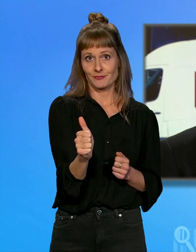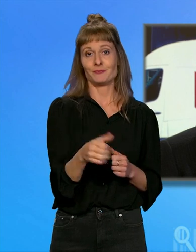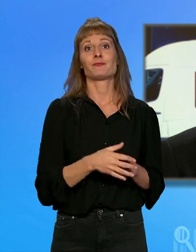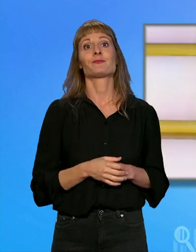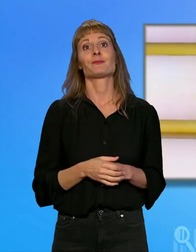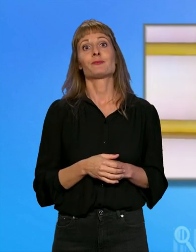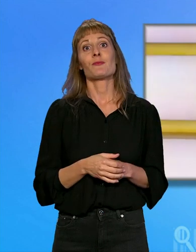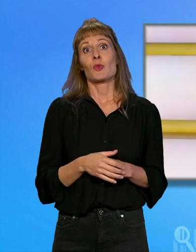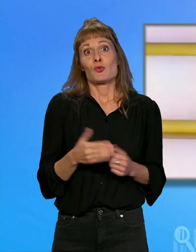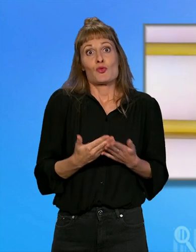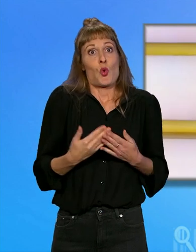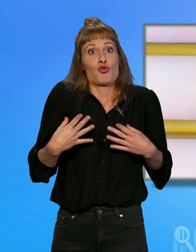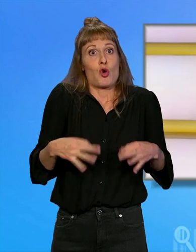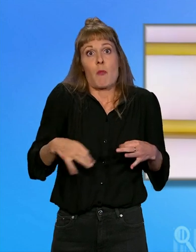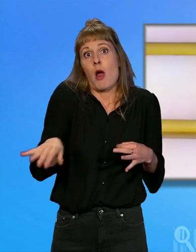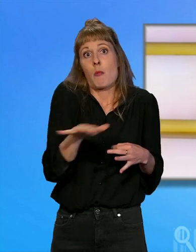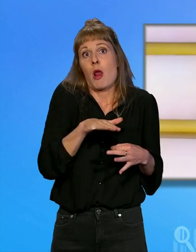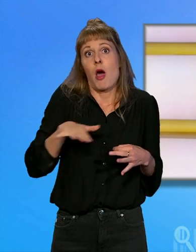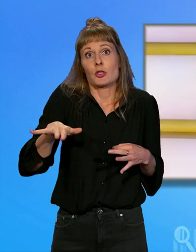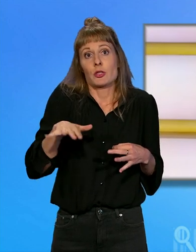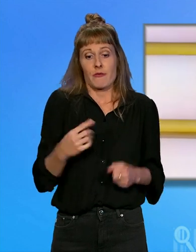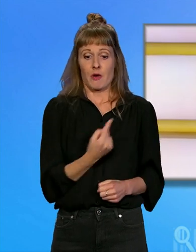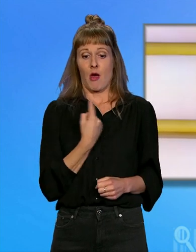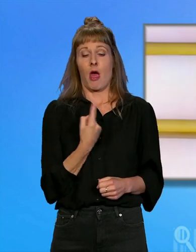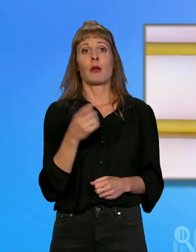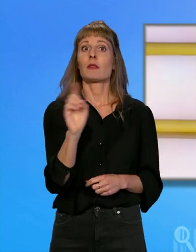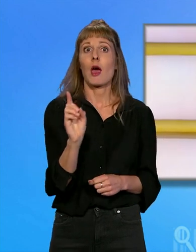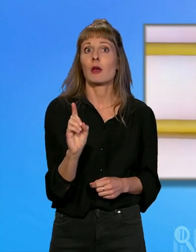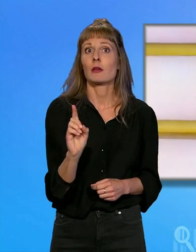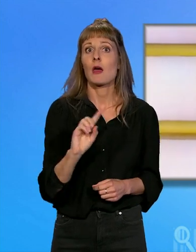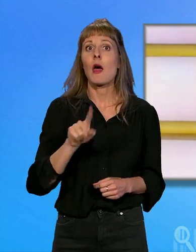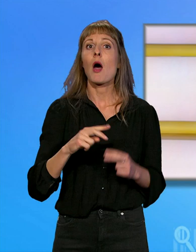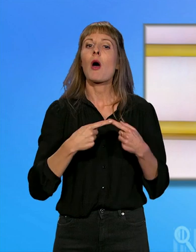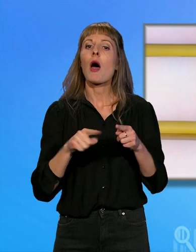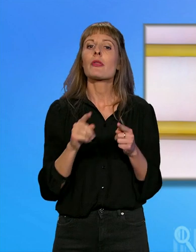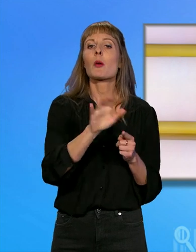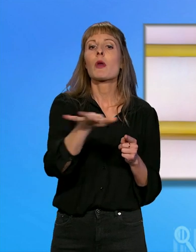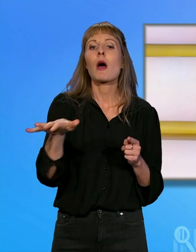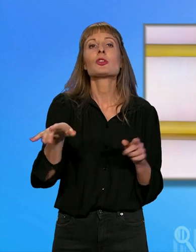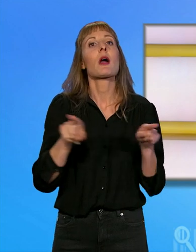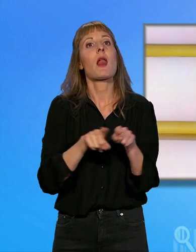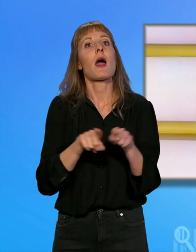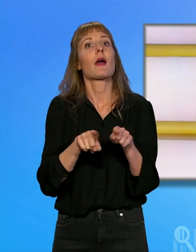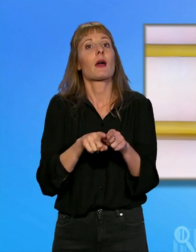genau. Ja. Das ist üblich in der Branche. Das ist nicht DPD-spezifisch, auch in anderen Branchen durchaus der Fall. Ja. Und